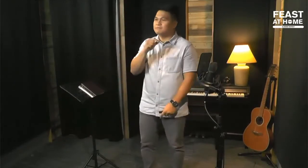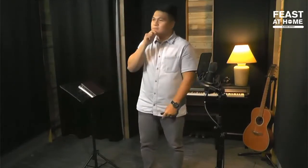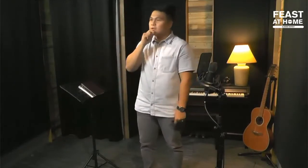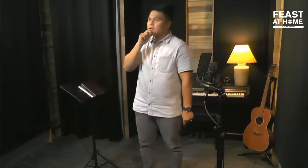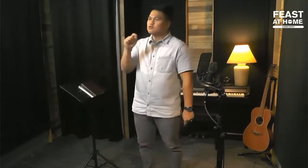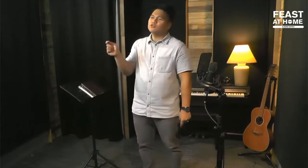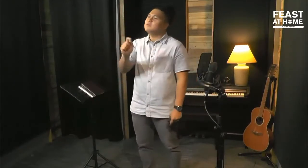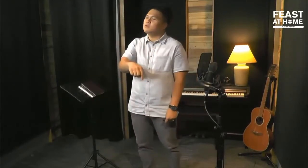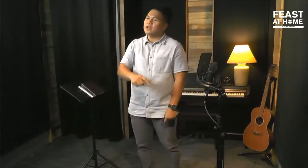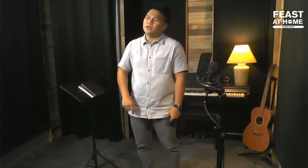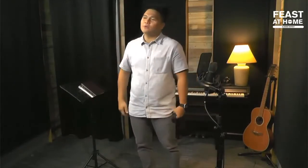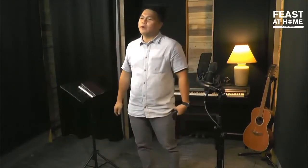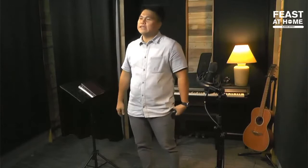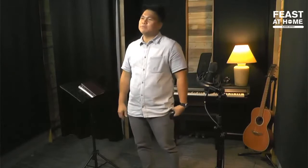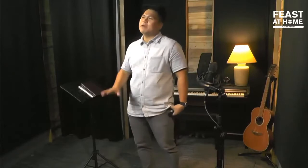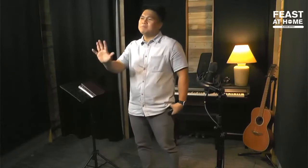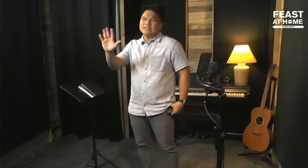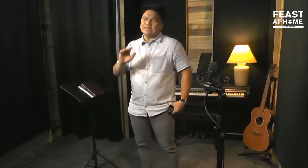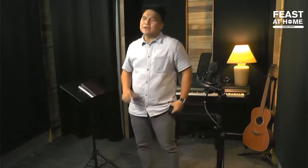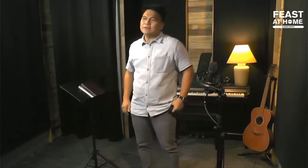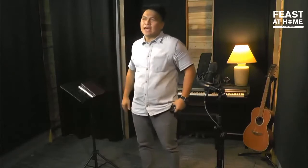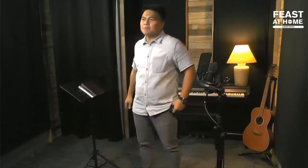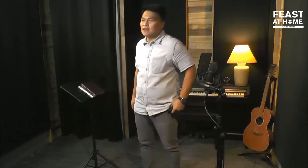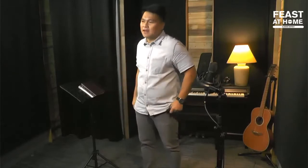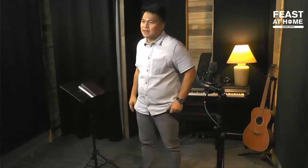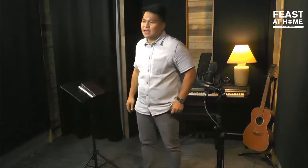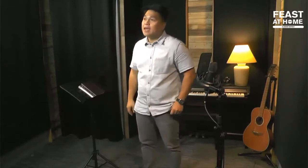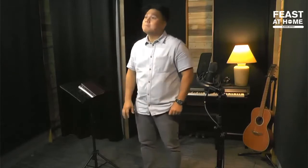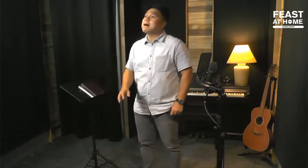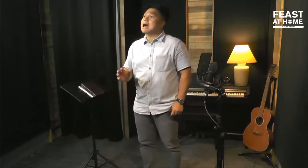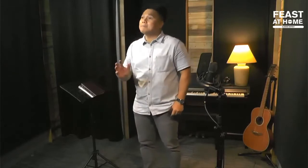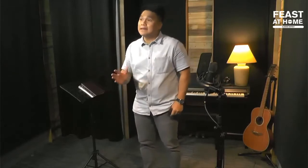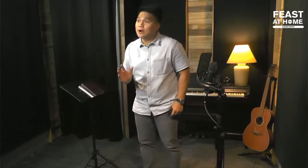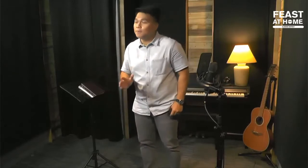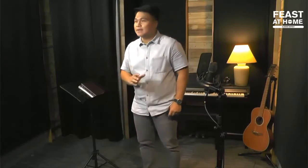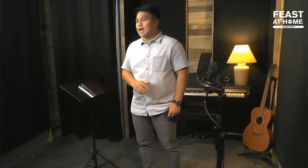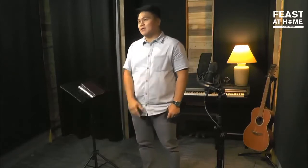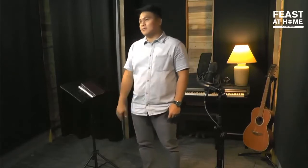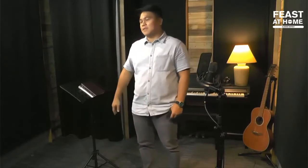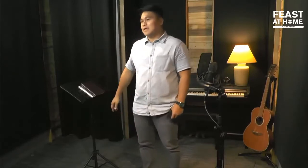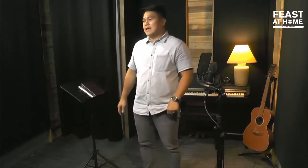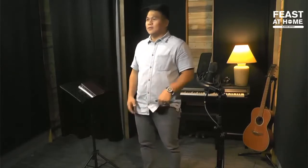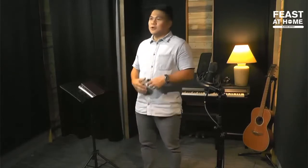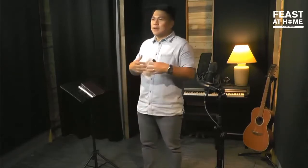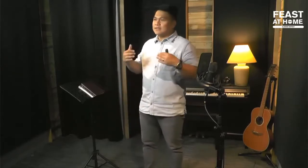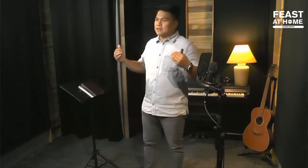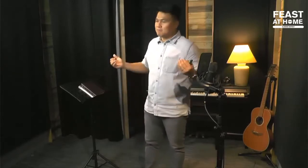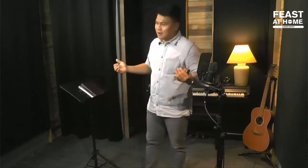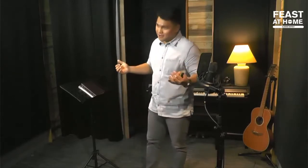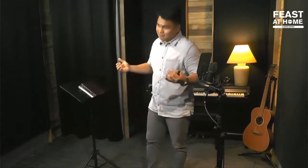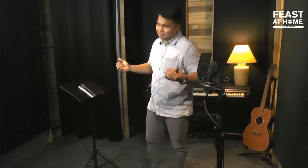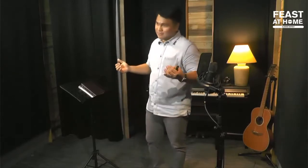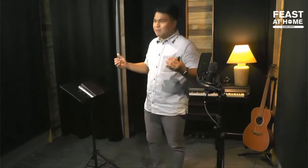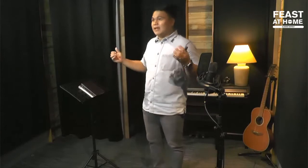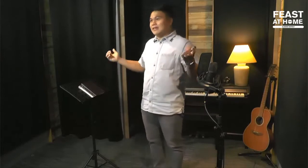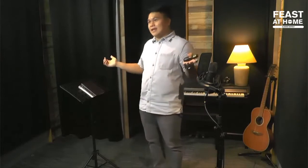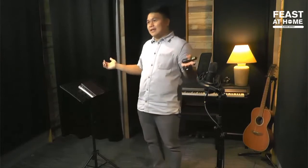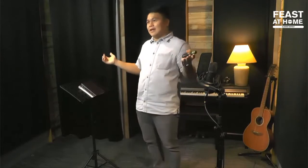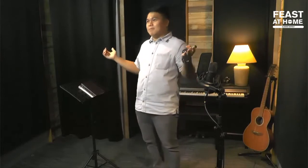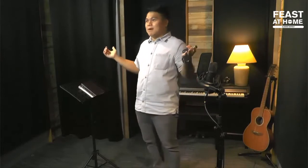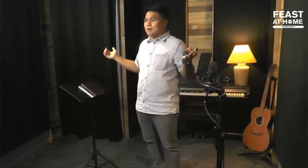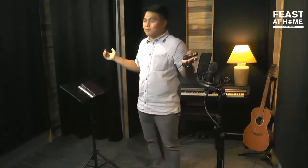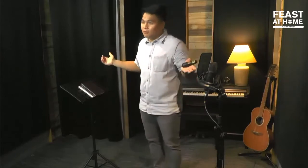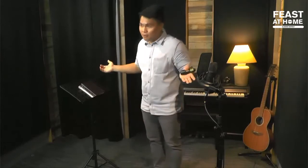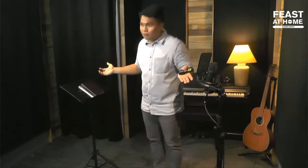love, sundin mo na lang yung Waze. 5 minutes lang naman tayo malilate eh. Baka maligaw pa tayo. Ito naman, syempre, si Belden